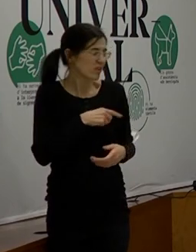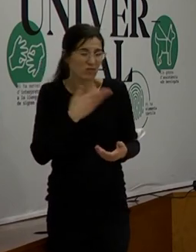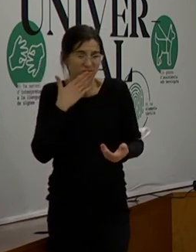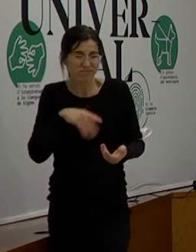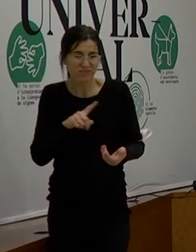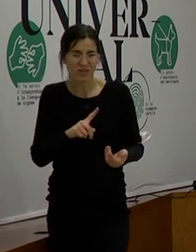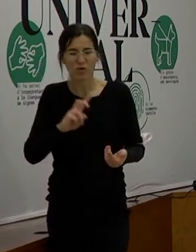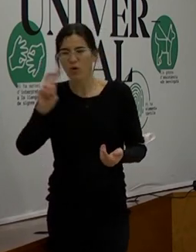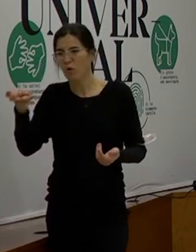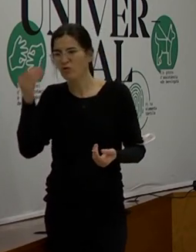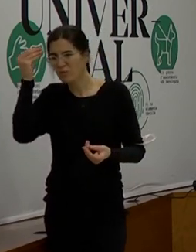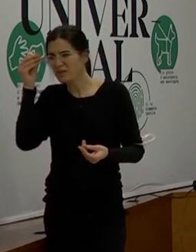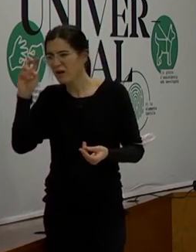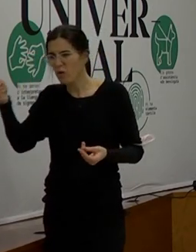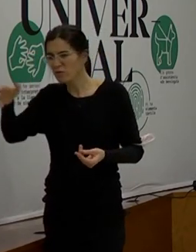lloc o pensar.